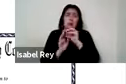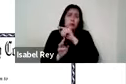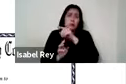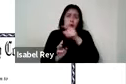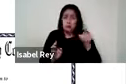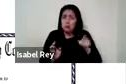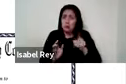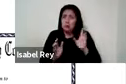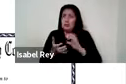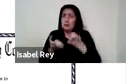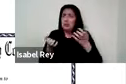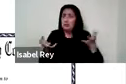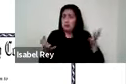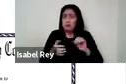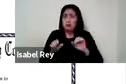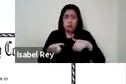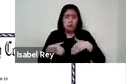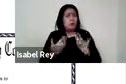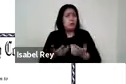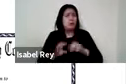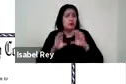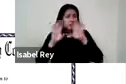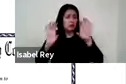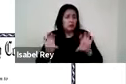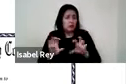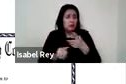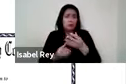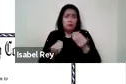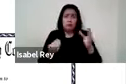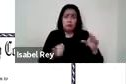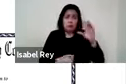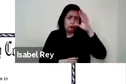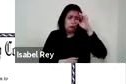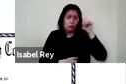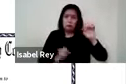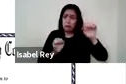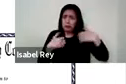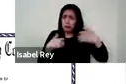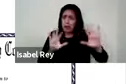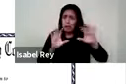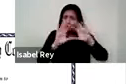segmento de elementos y uno puede certificarse. Varios de los chicos ya se han certificado